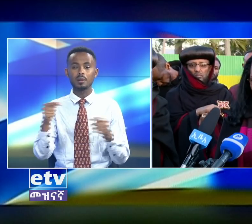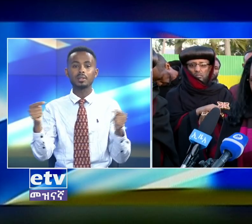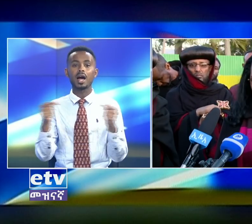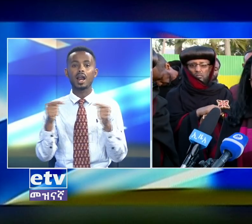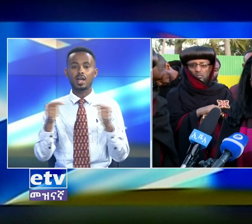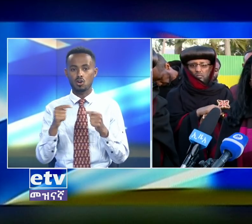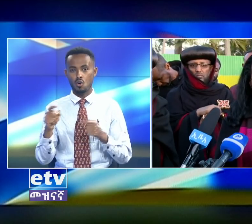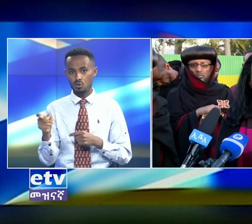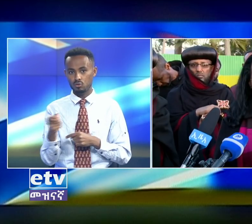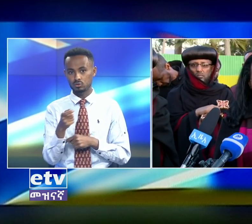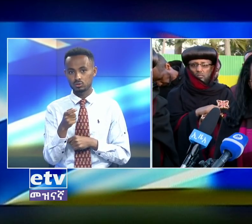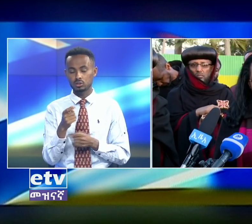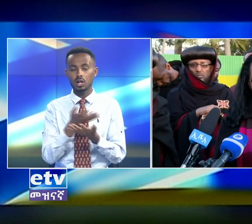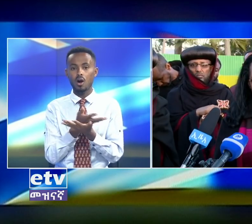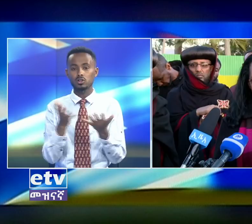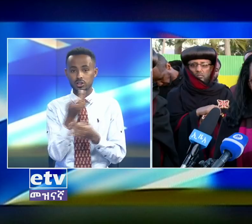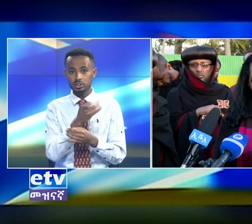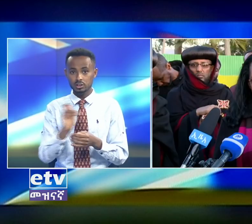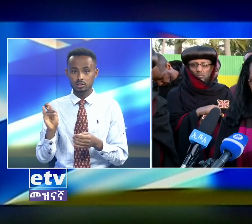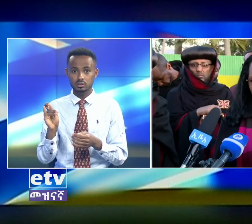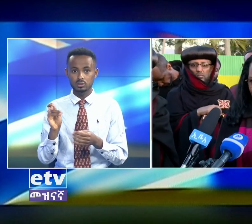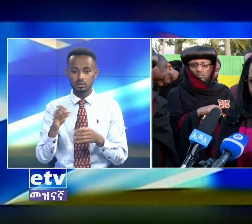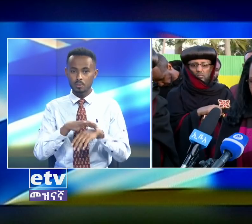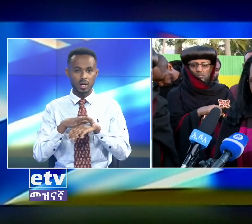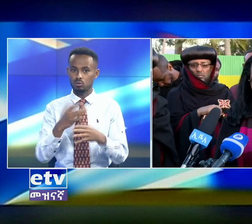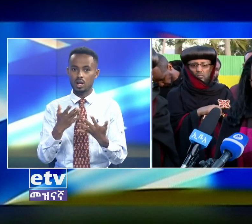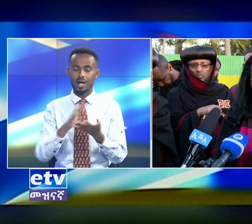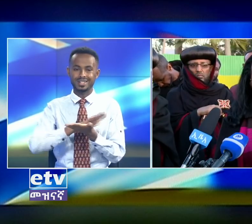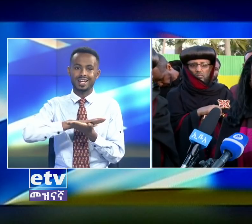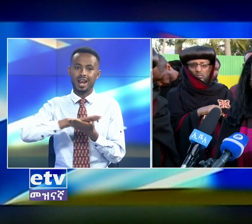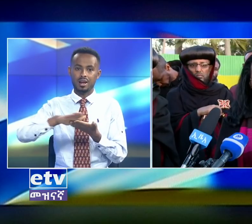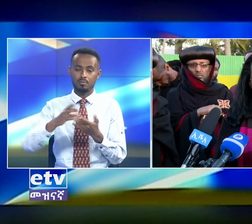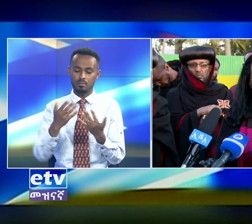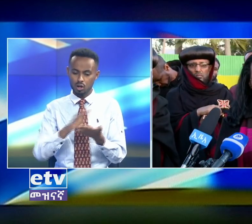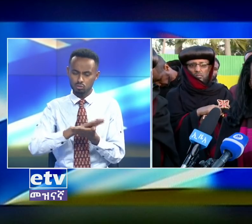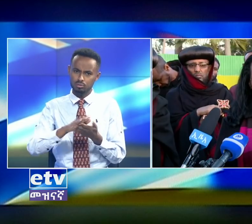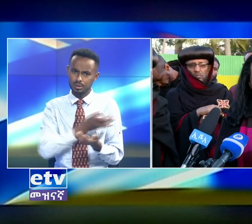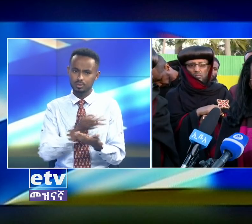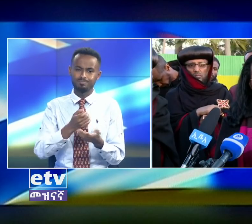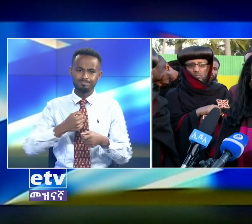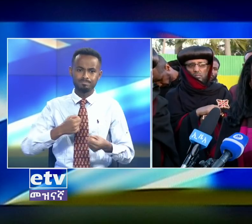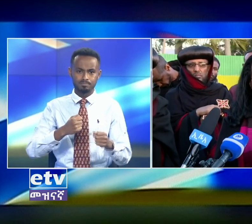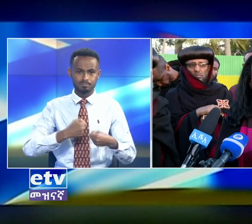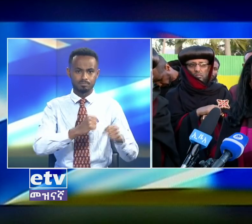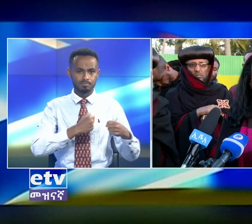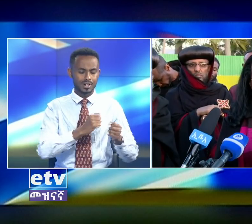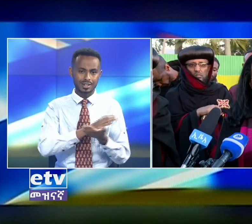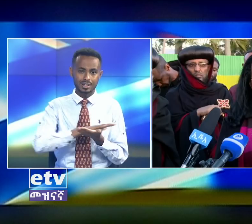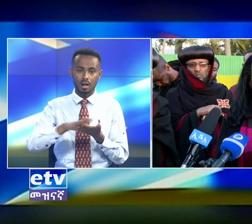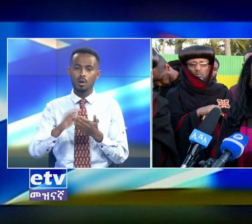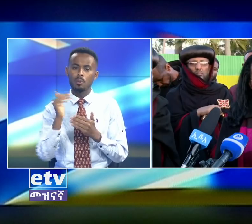የሆኑ እቃዎችን እንጂ መሬቱ ገና ይጸዳል። መሬቱን እናጸዳዋለን። በተወሰኑ